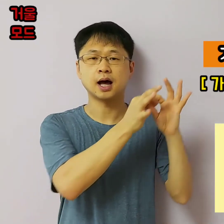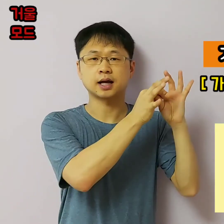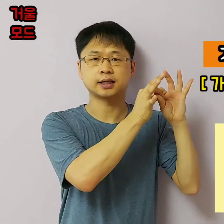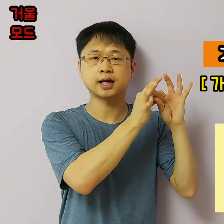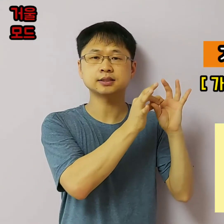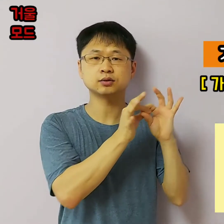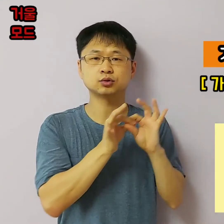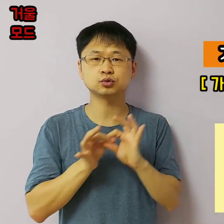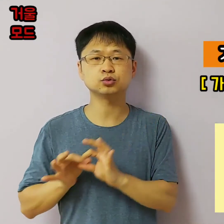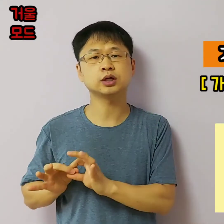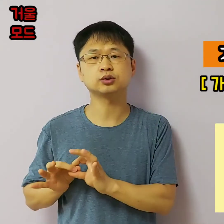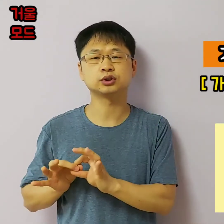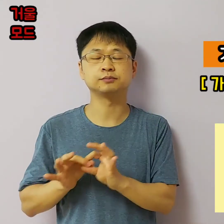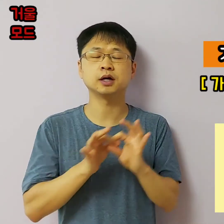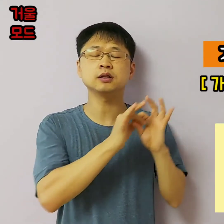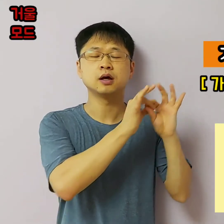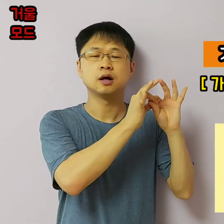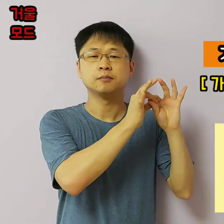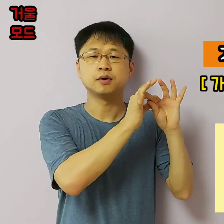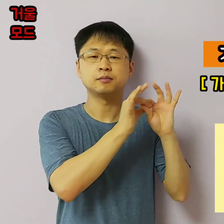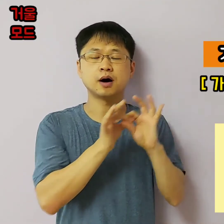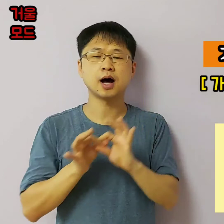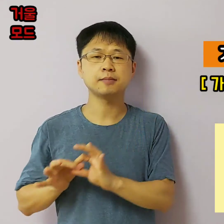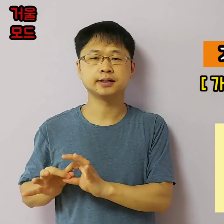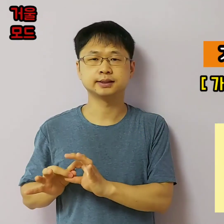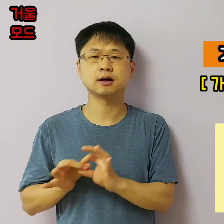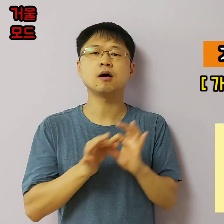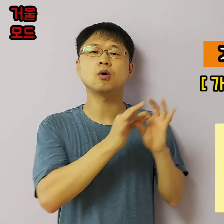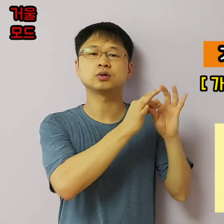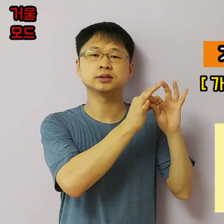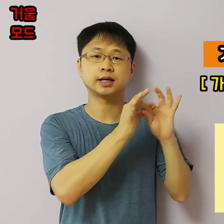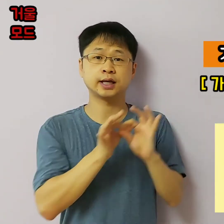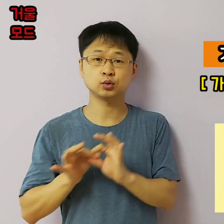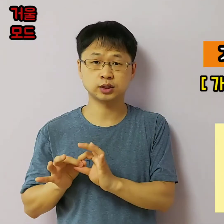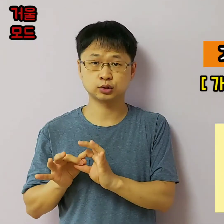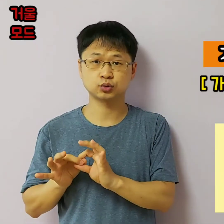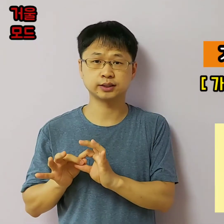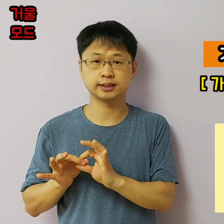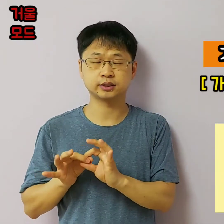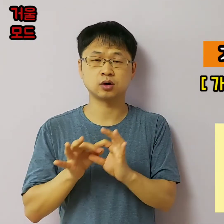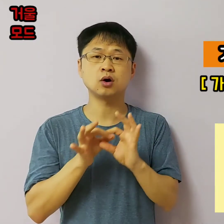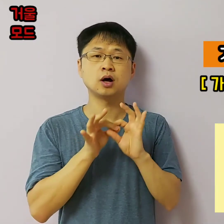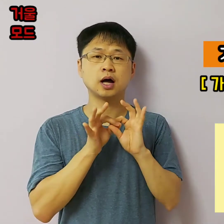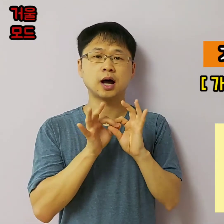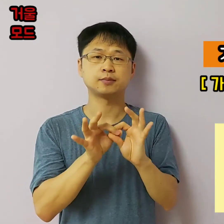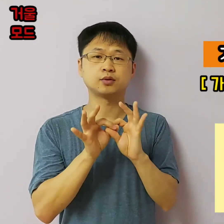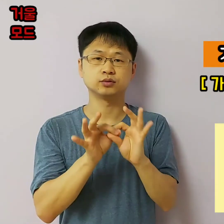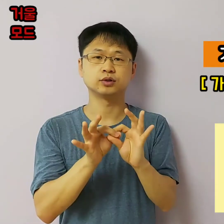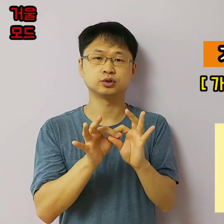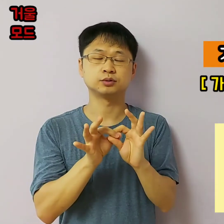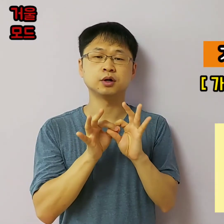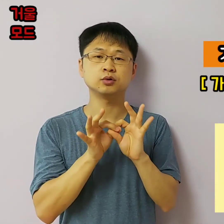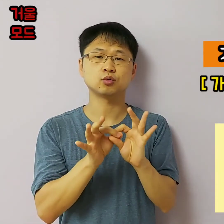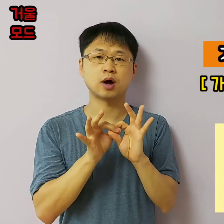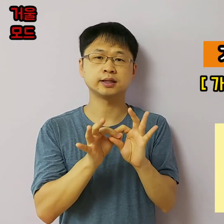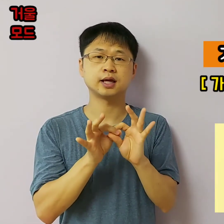아까 대각선으로 쭉 내려주시면 뭐뭐 하면서 혹은 계속이란 수어가 됐죠. 앞뒤로 흔들어 주시면